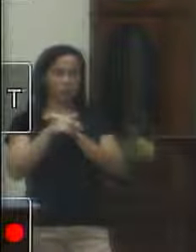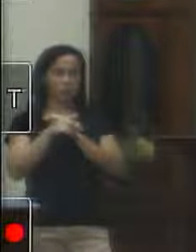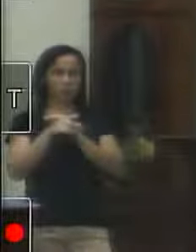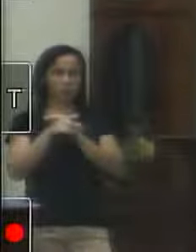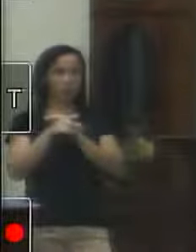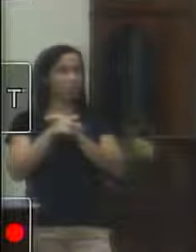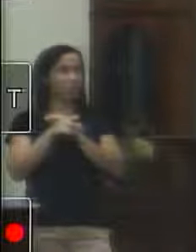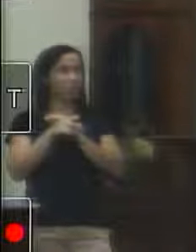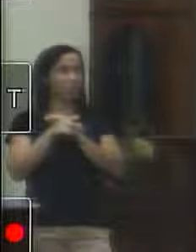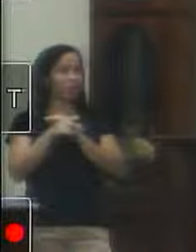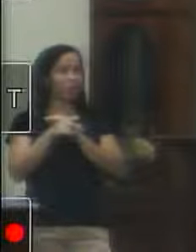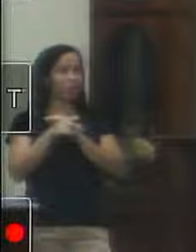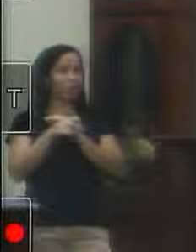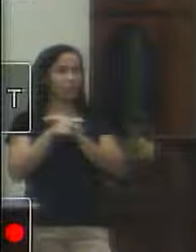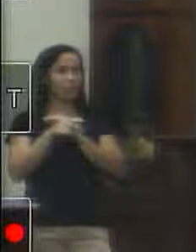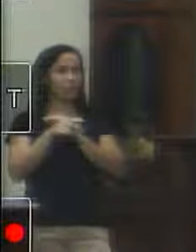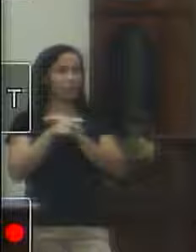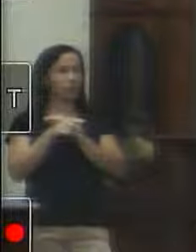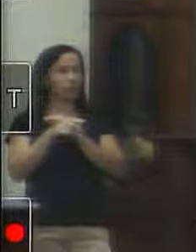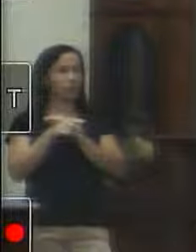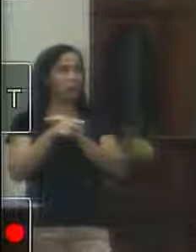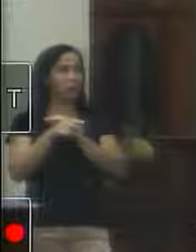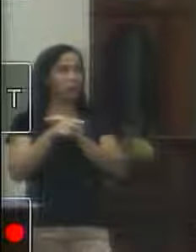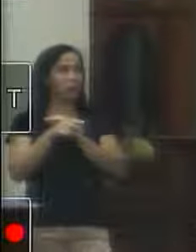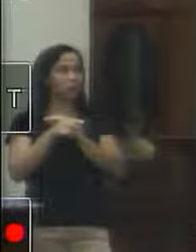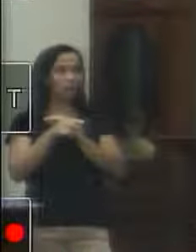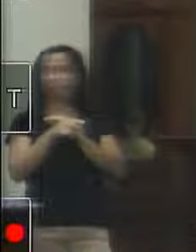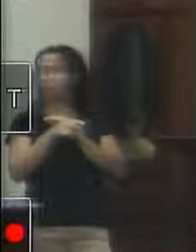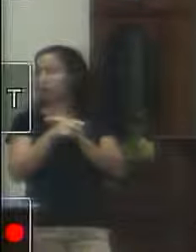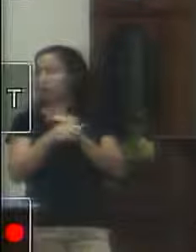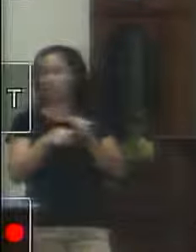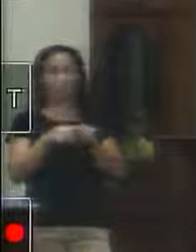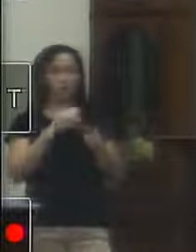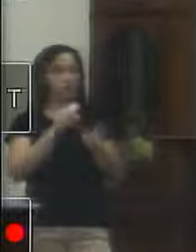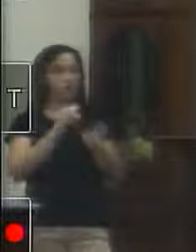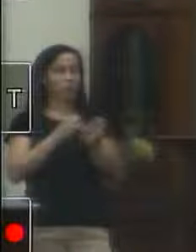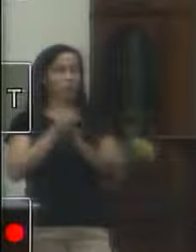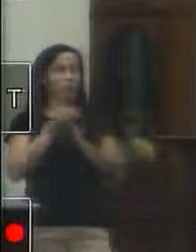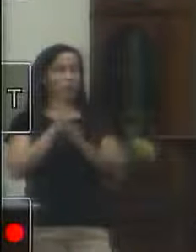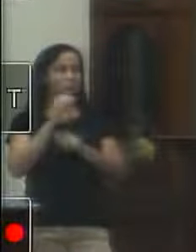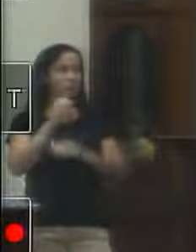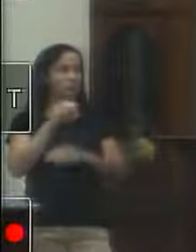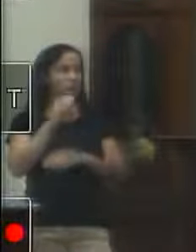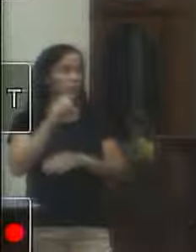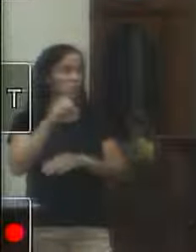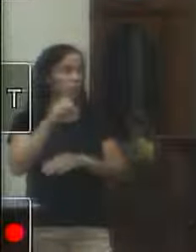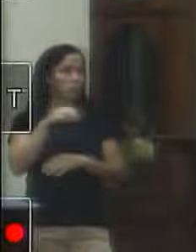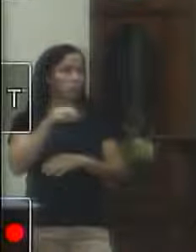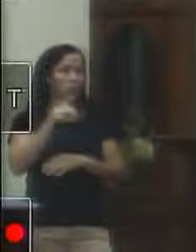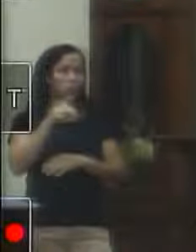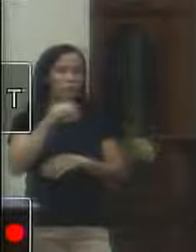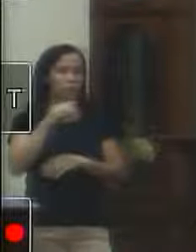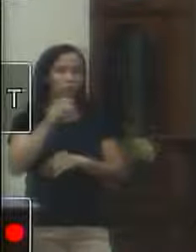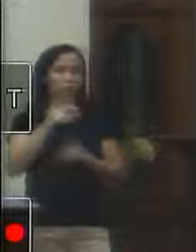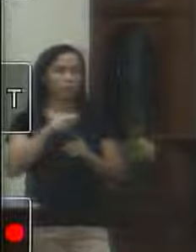de postura, não? Coordenadora de postura. Obrigado. Coordenadora de postura, Glória,